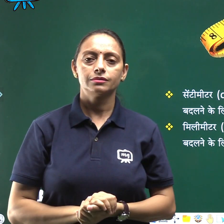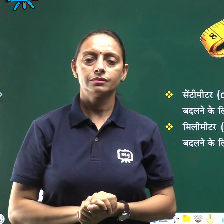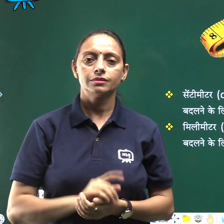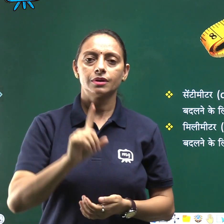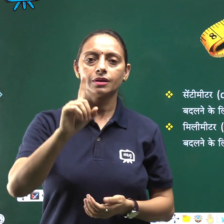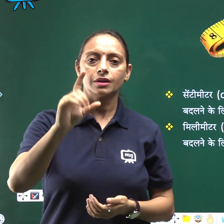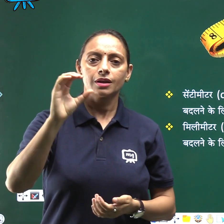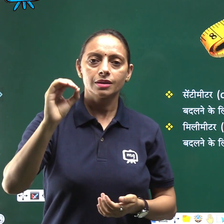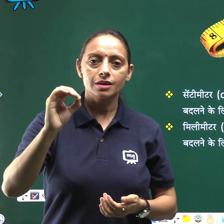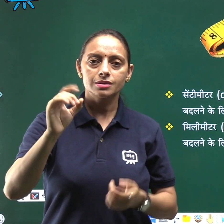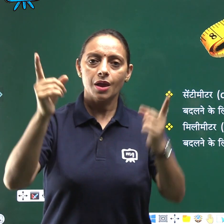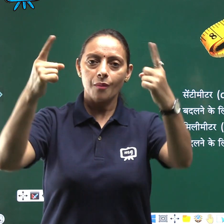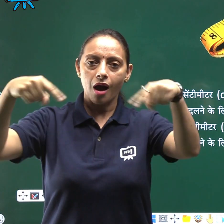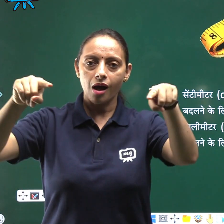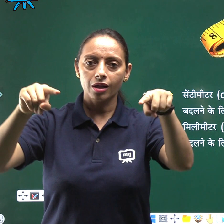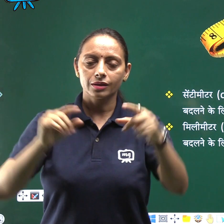10 से भाग